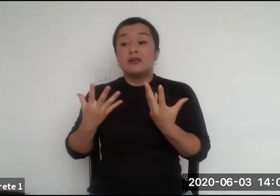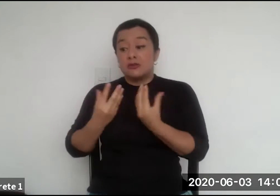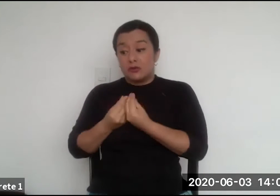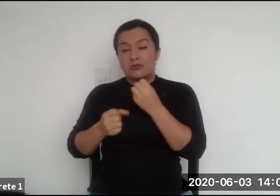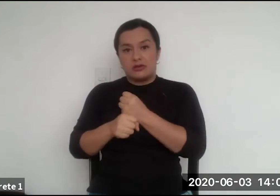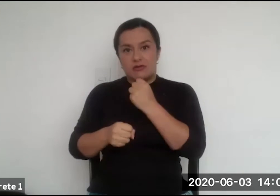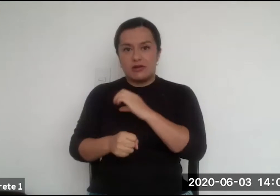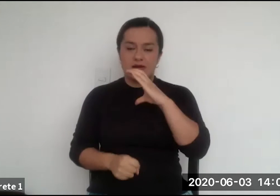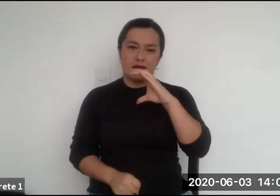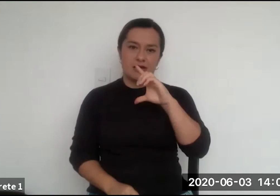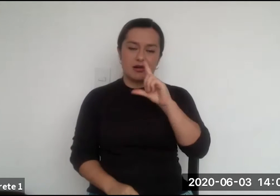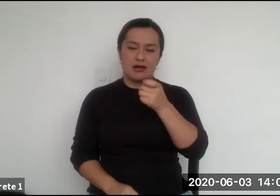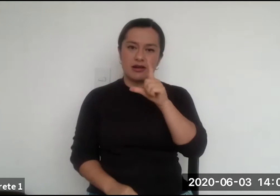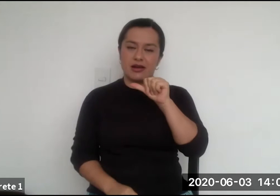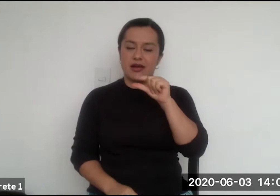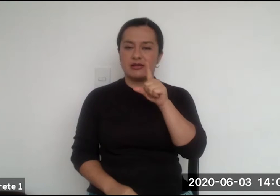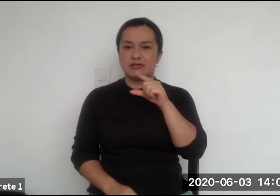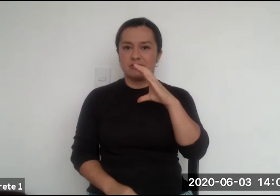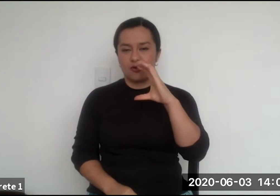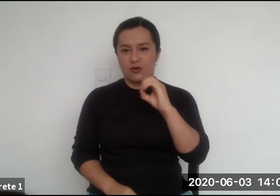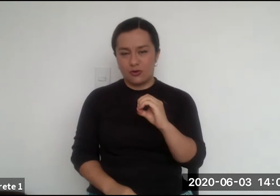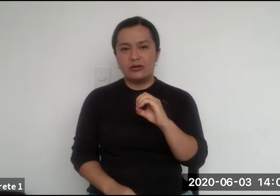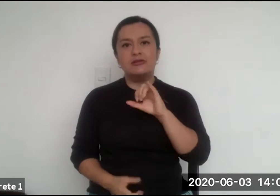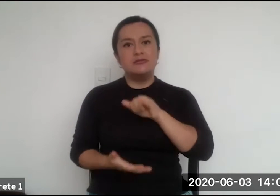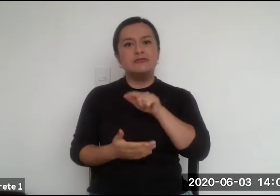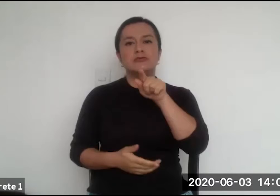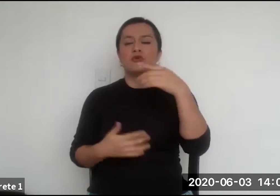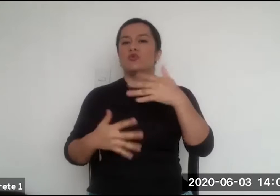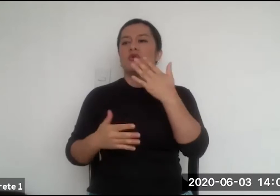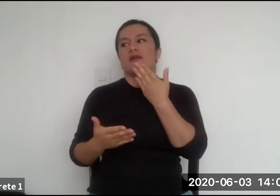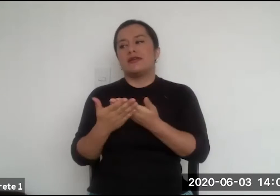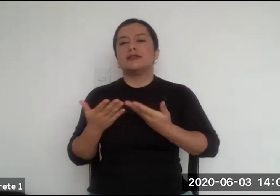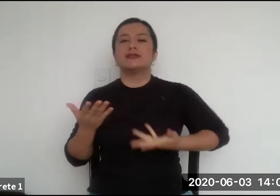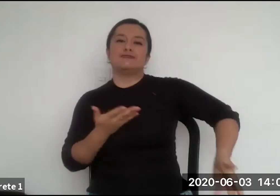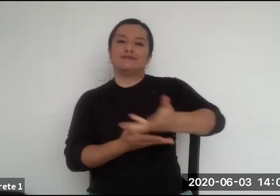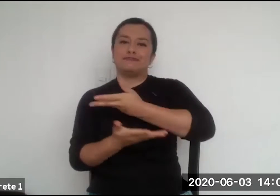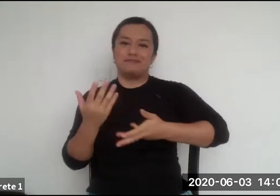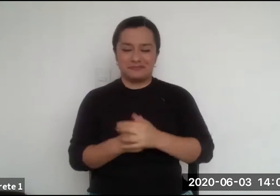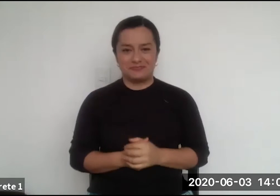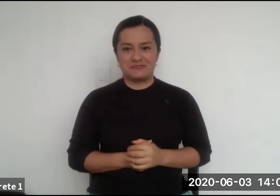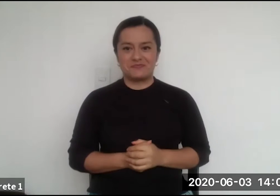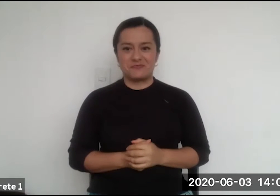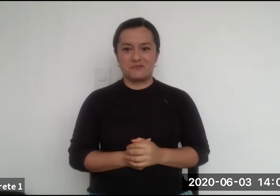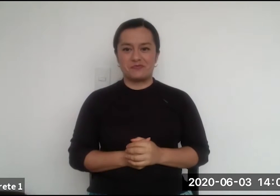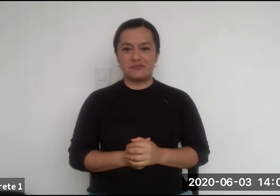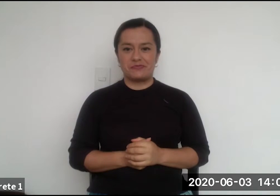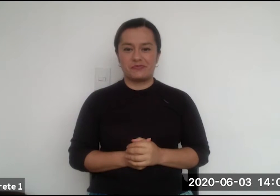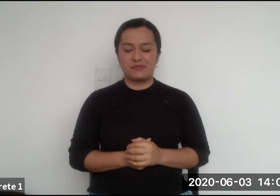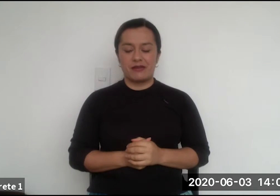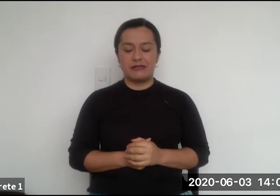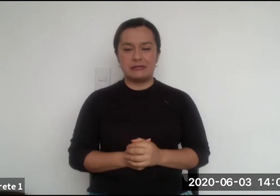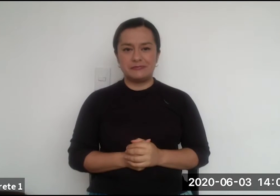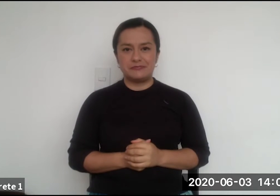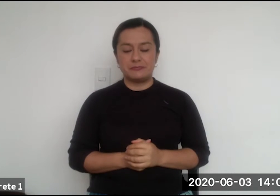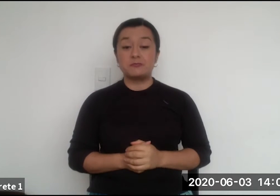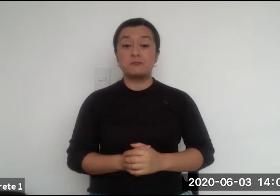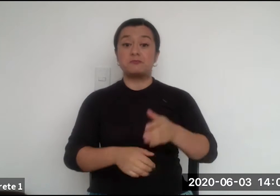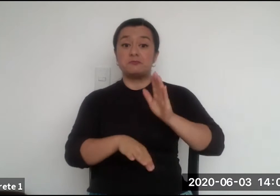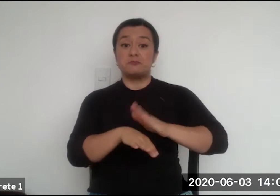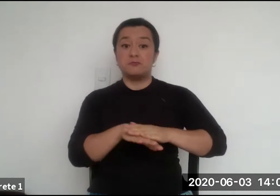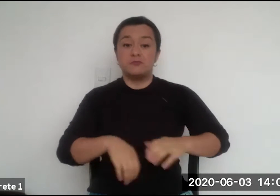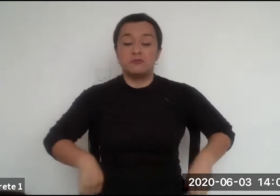Críticos en Discapacidad por hacer posible este encuentro. Bueno, les recordaría pues como